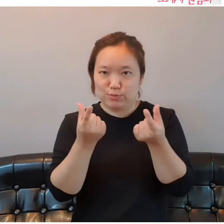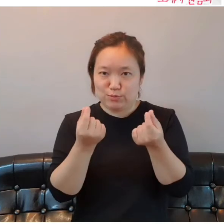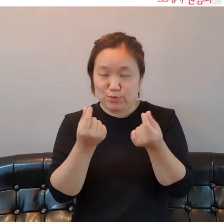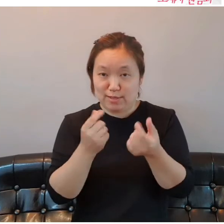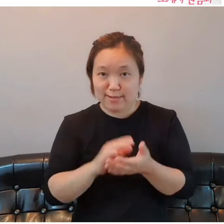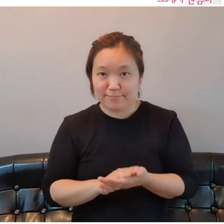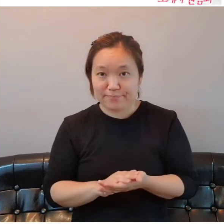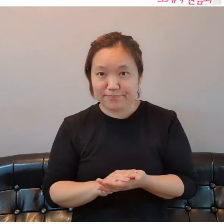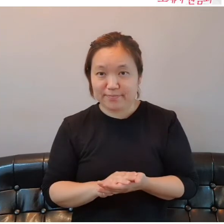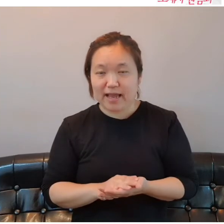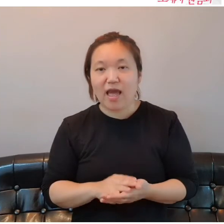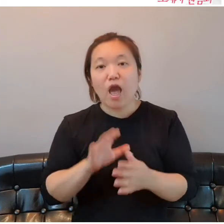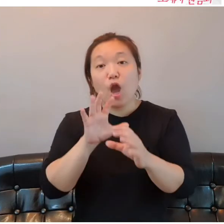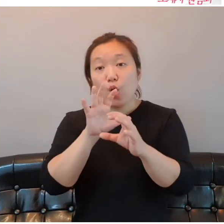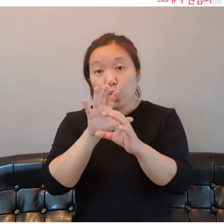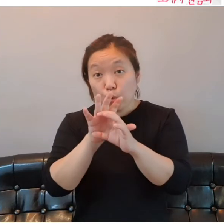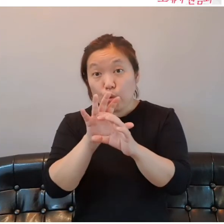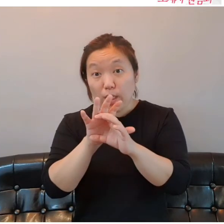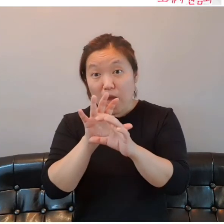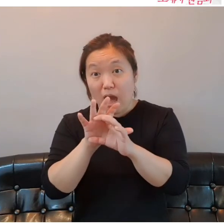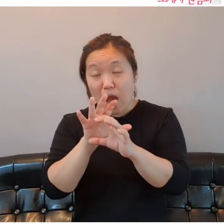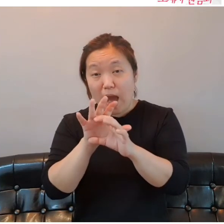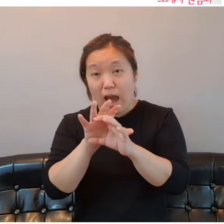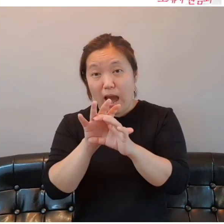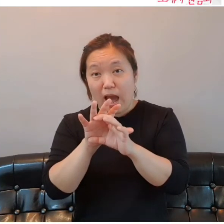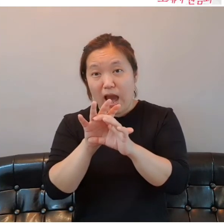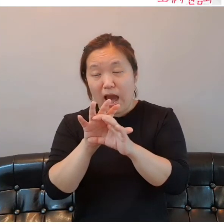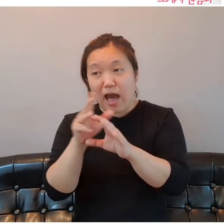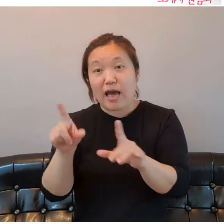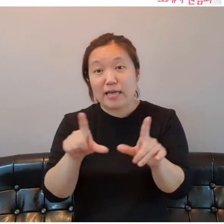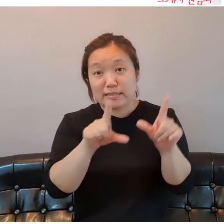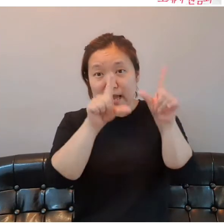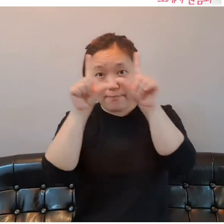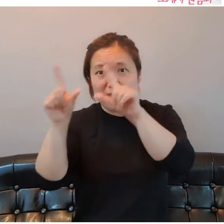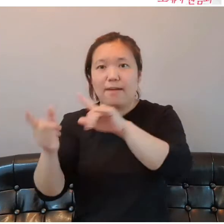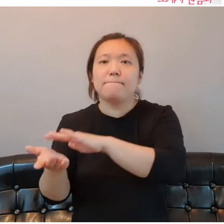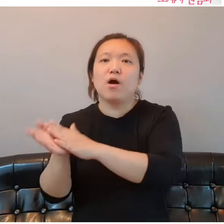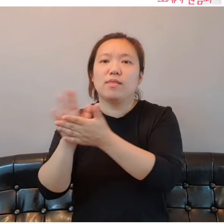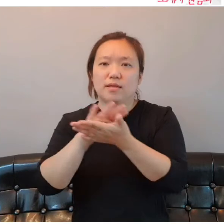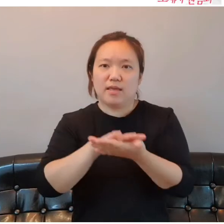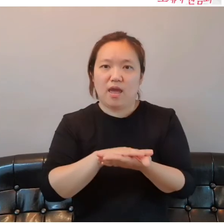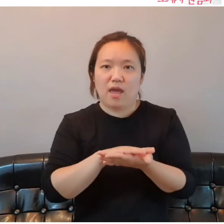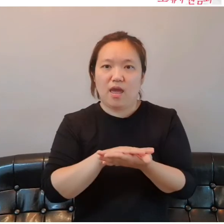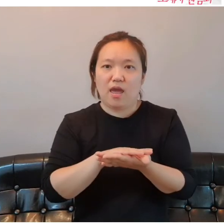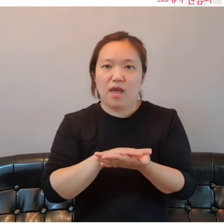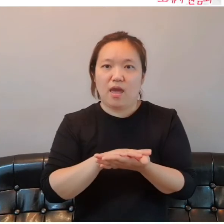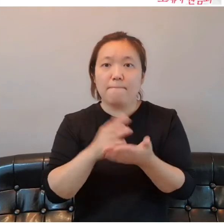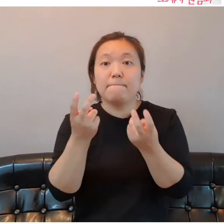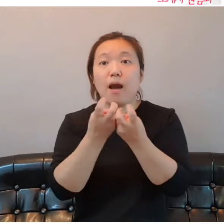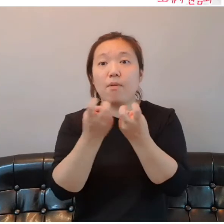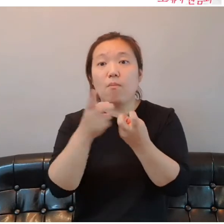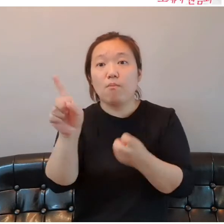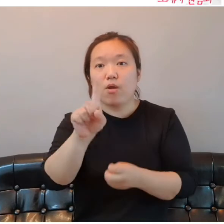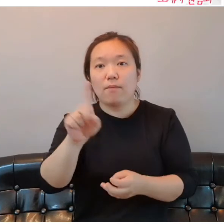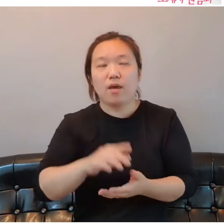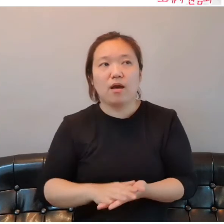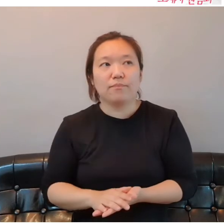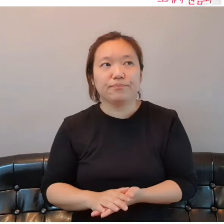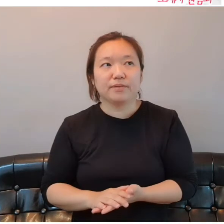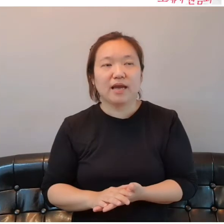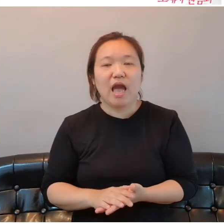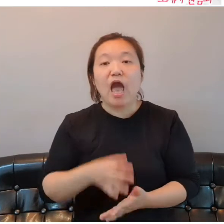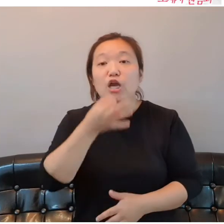코로나19가 불러온 변화 가운데 새로운 삶의 방식인 미니멀 라이프가 있습니다. 미니멀 라이프는 절제를